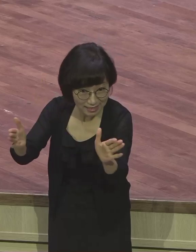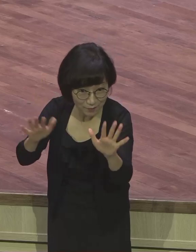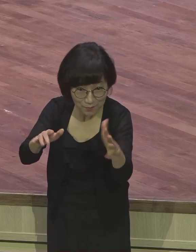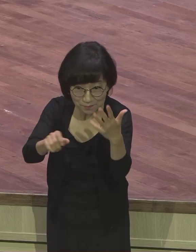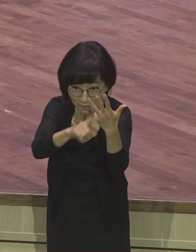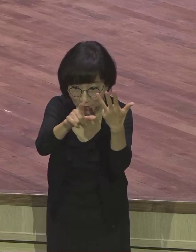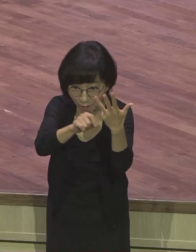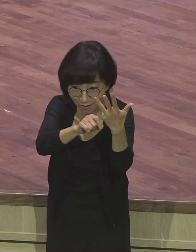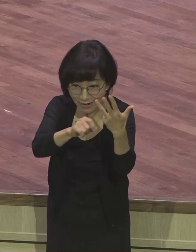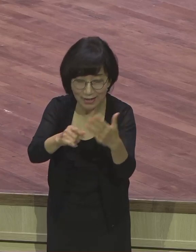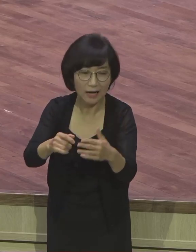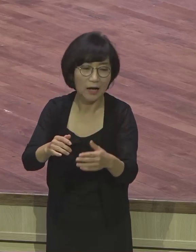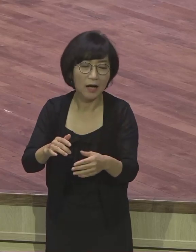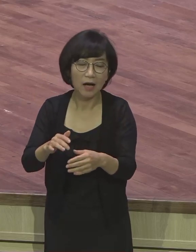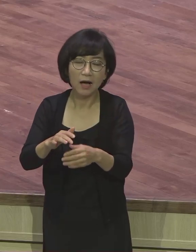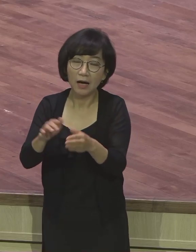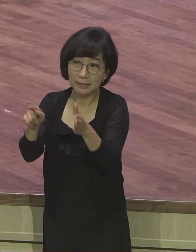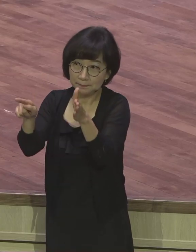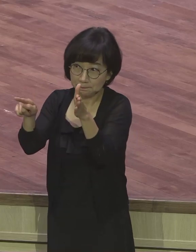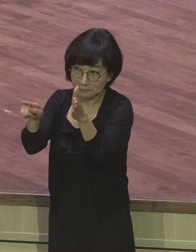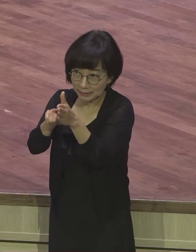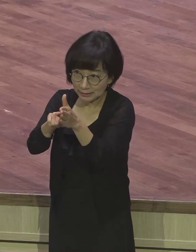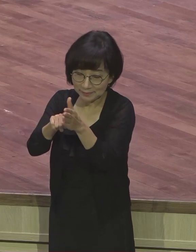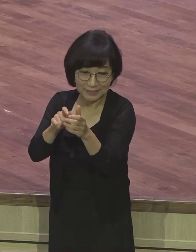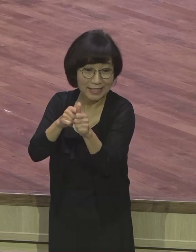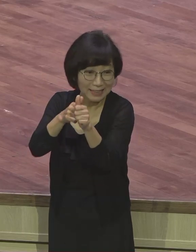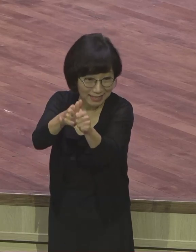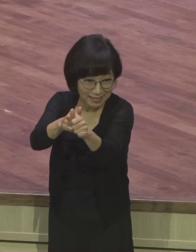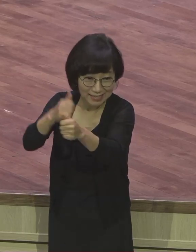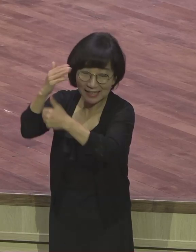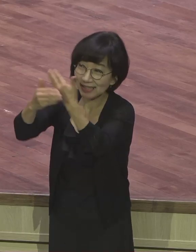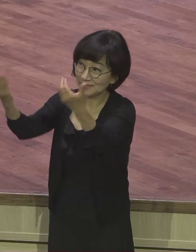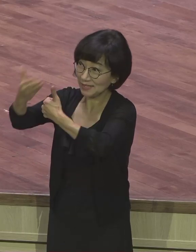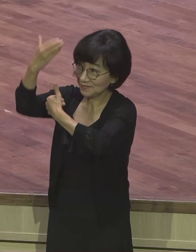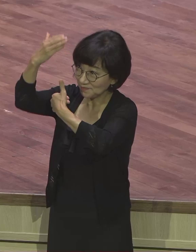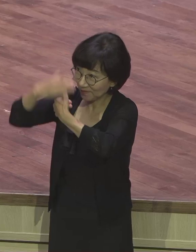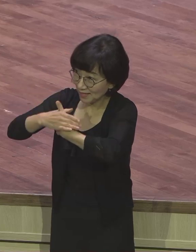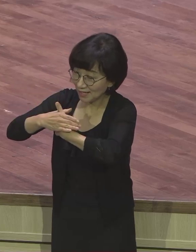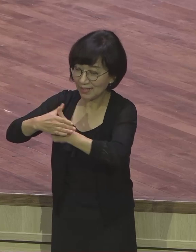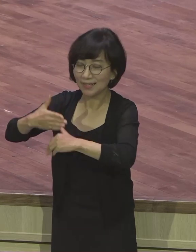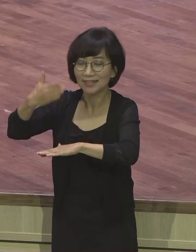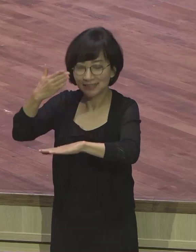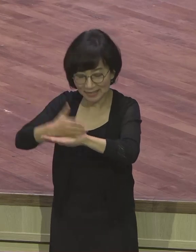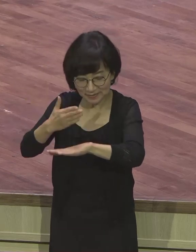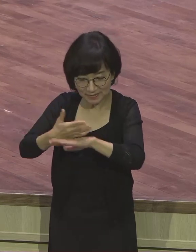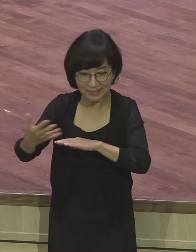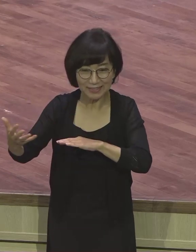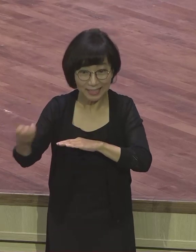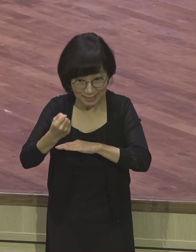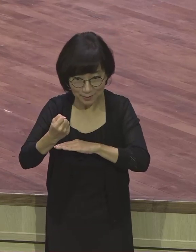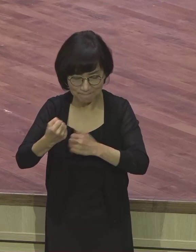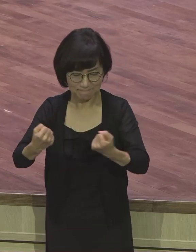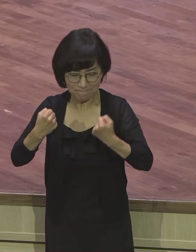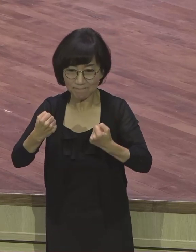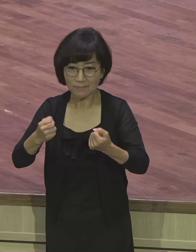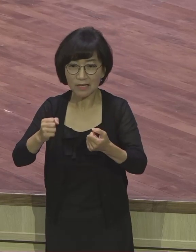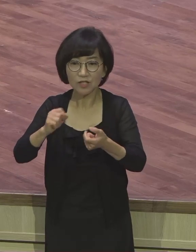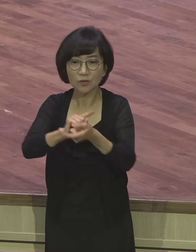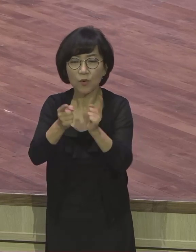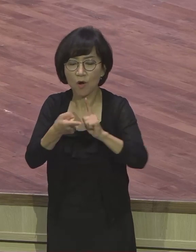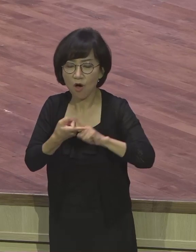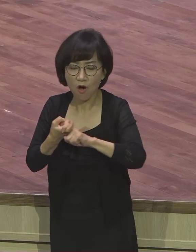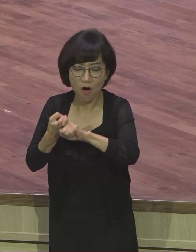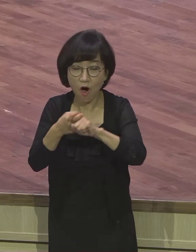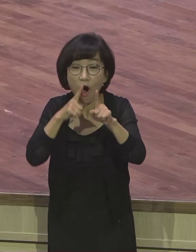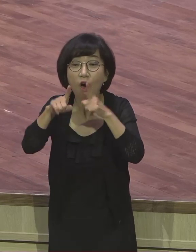감사함으로 믿음의 분량대로 주어진 직분을 그렇게 감사하면서 생명력 넘치는 한몸된 언약